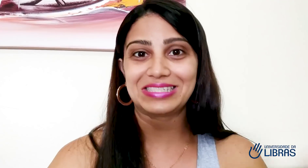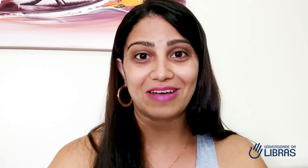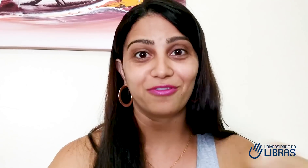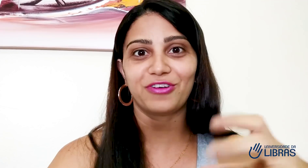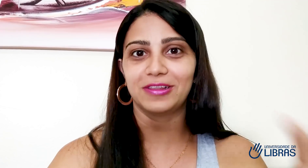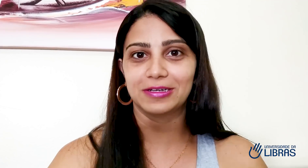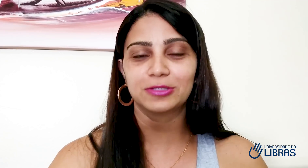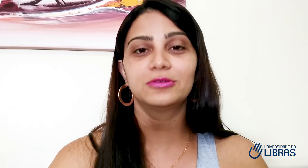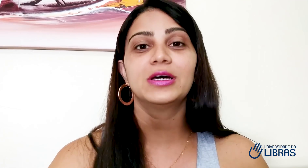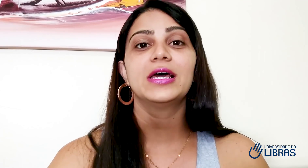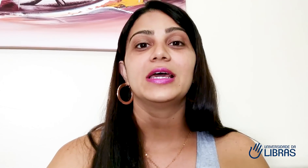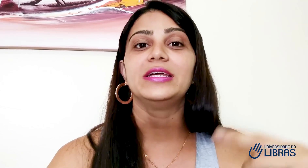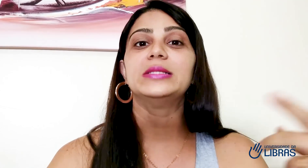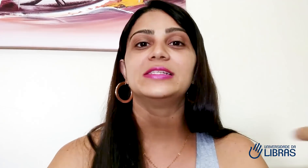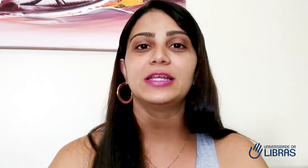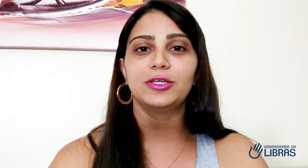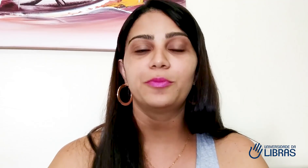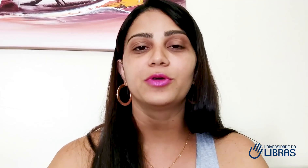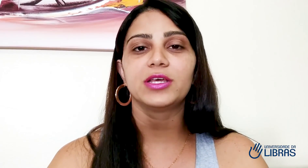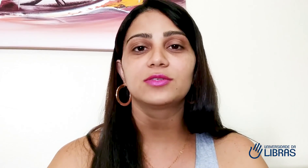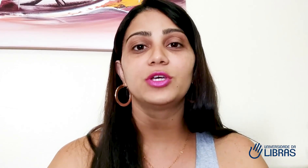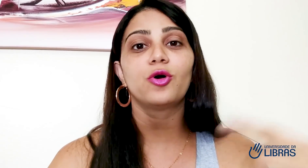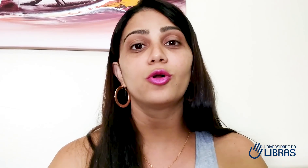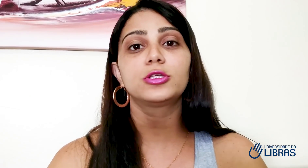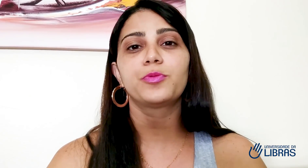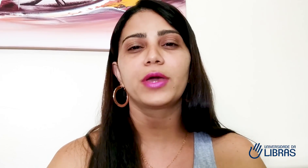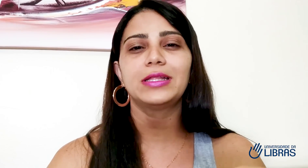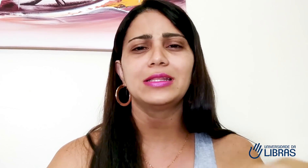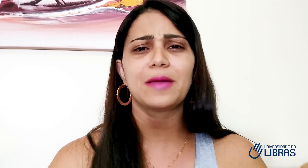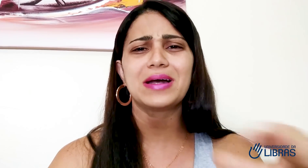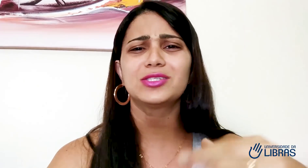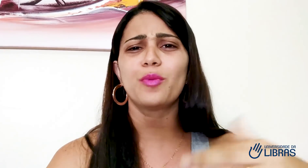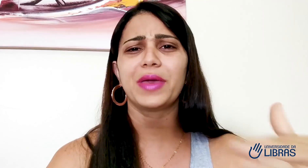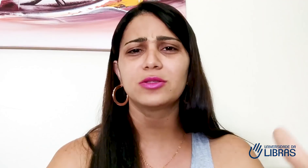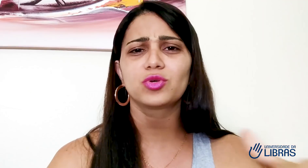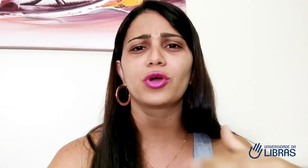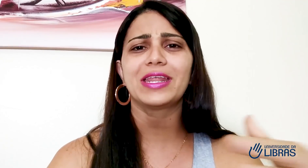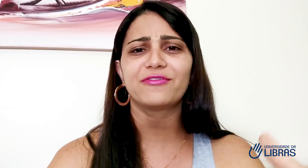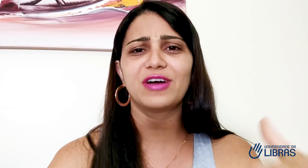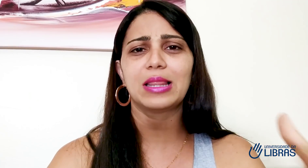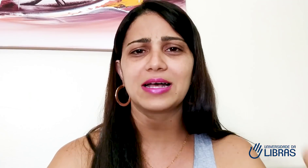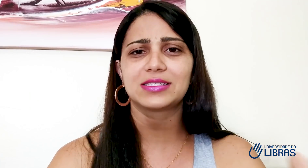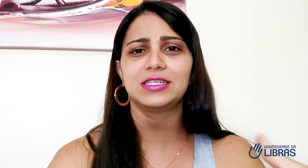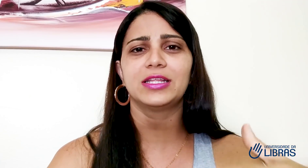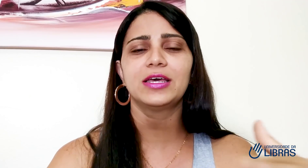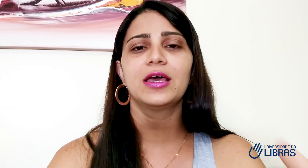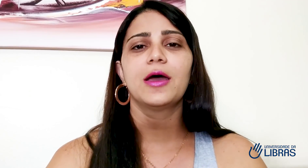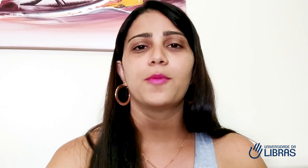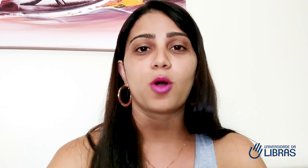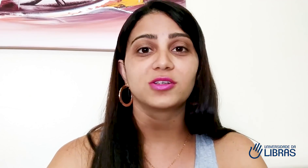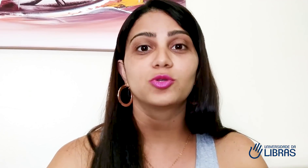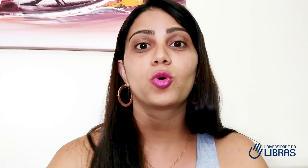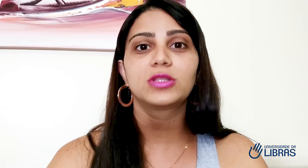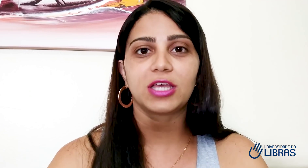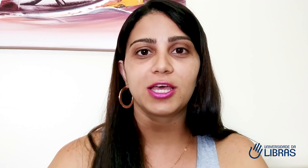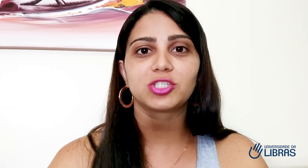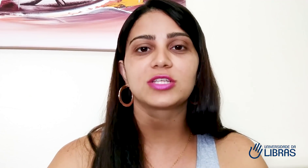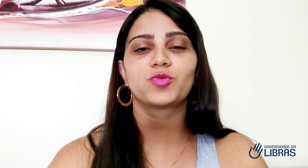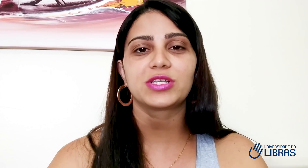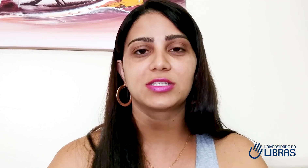sinalizava falando e eles entendiam por isso. E outros porque entendia mais ou menos o que eu queria falar, assim, né? Por causa do contexto, da situação